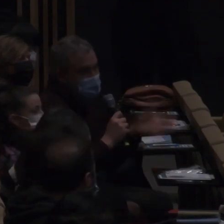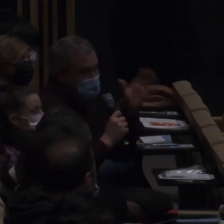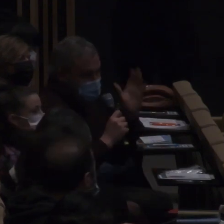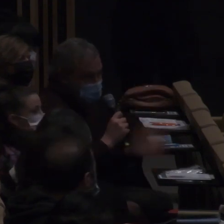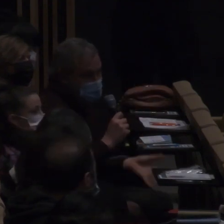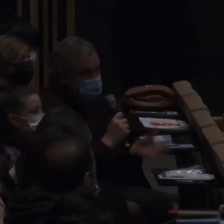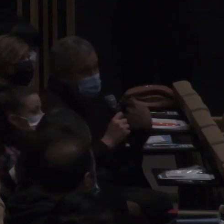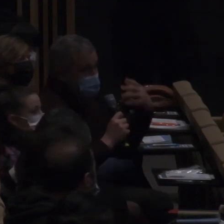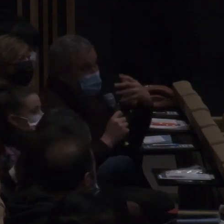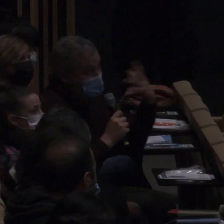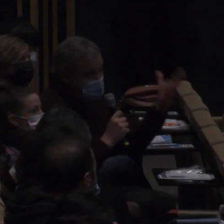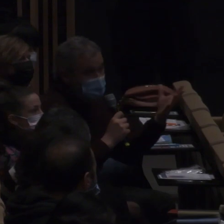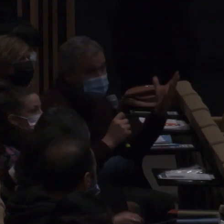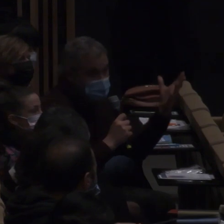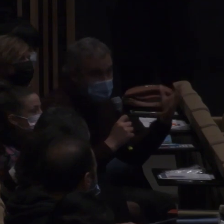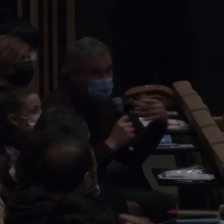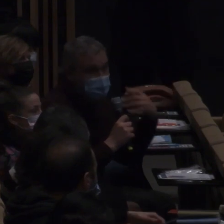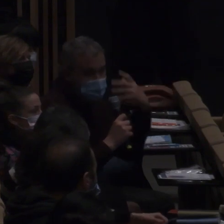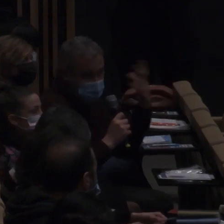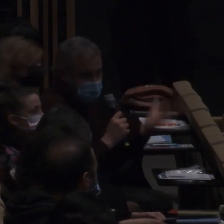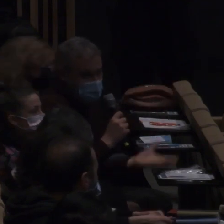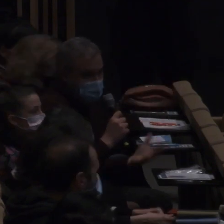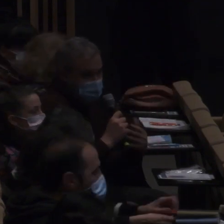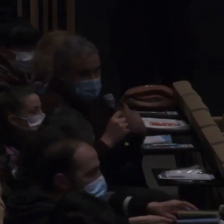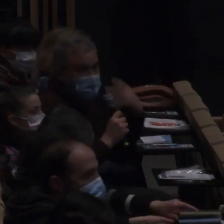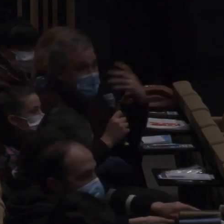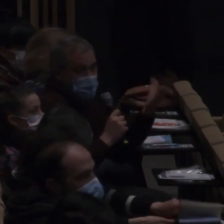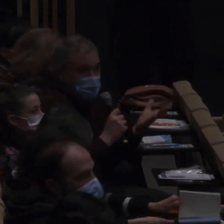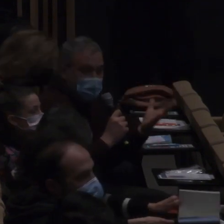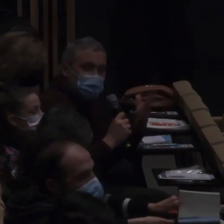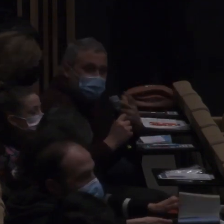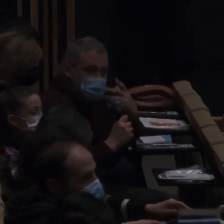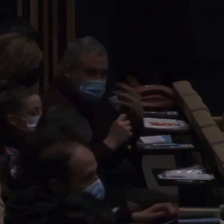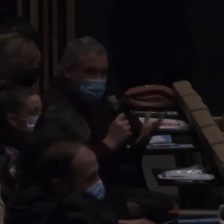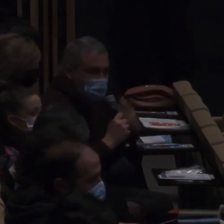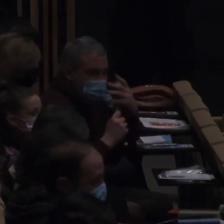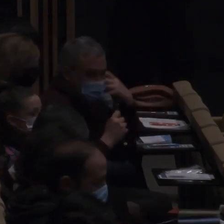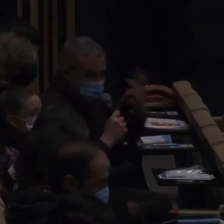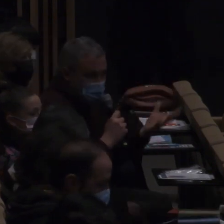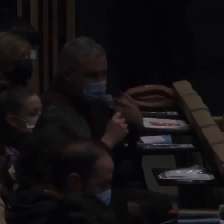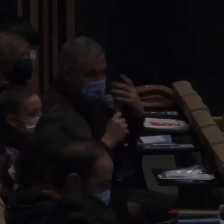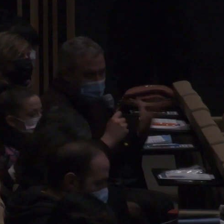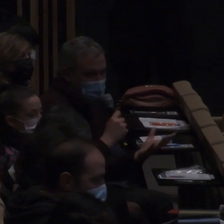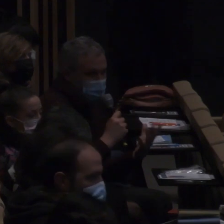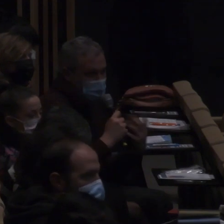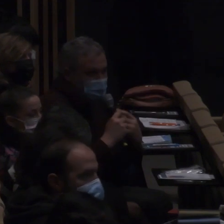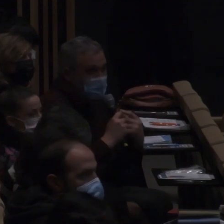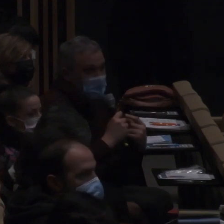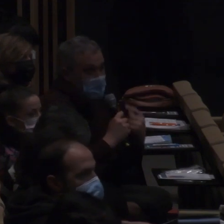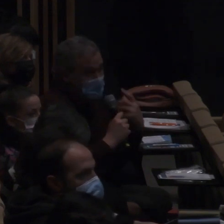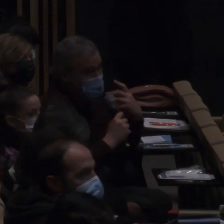coherencia, del mantenernos, porque como el ejemplo lo has puesto con la norma, entiendo que se refiere a más cosas. Bueno, que quiero que profundices un poco y que expliques un poco mejor, que no me ha quedado muy